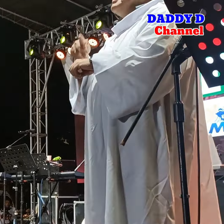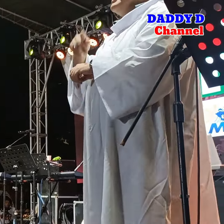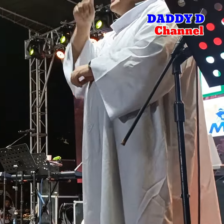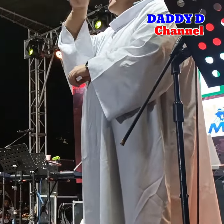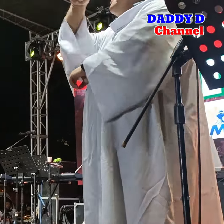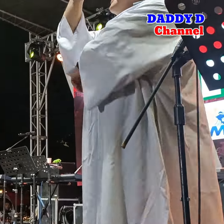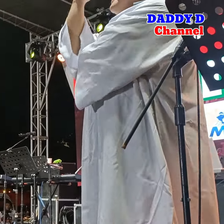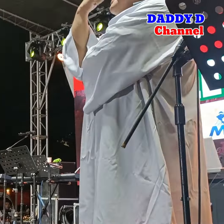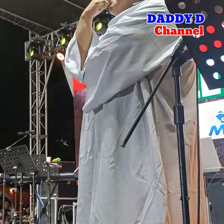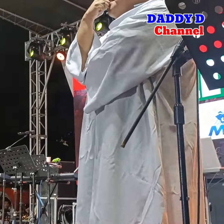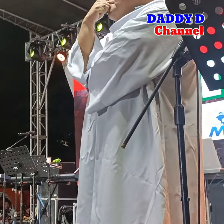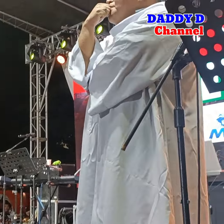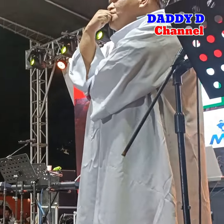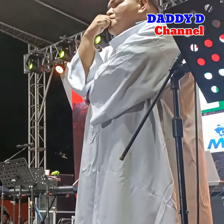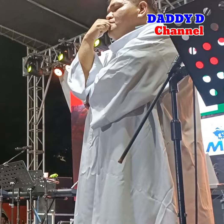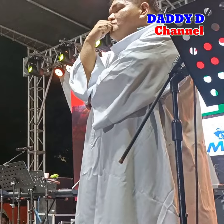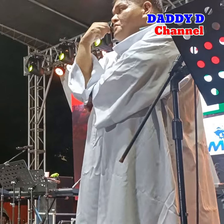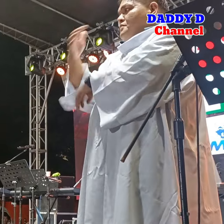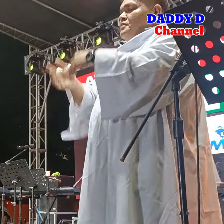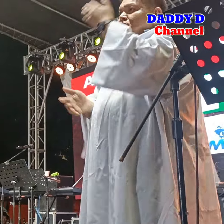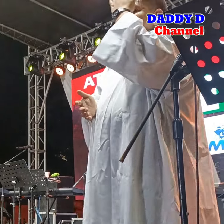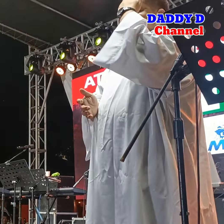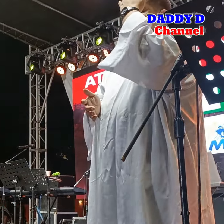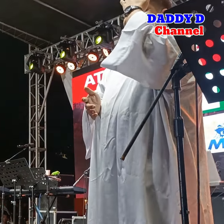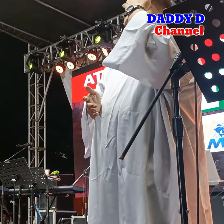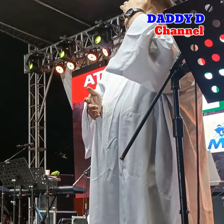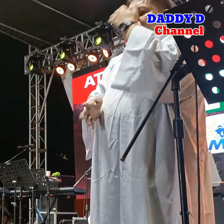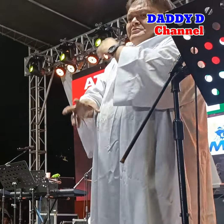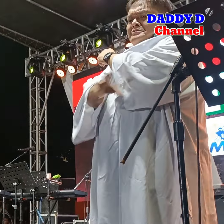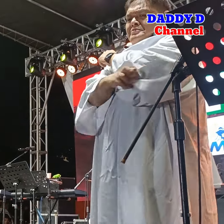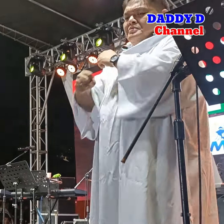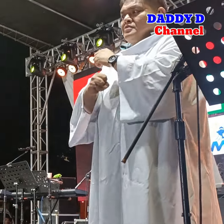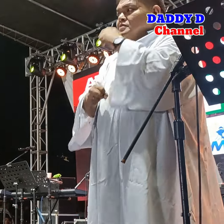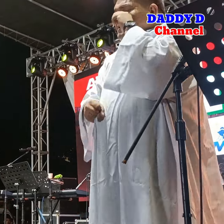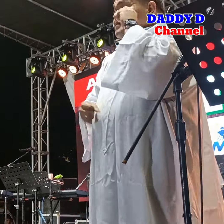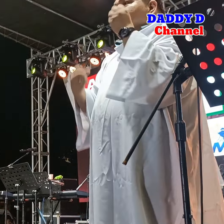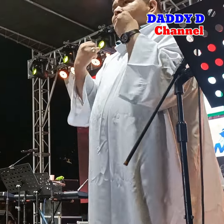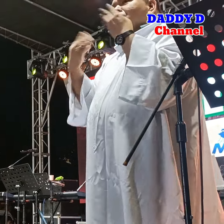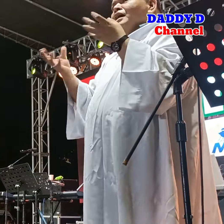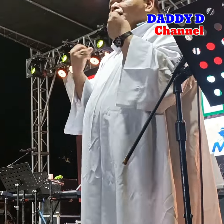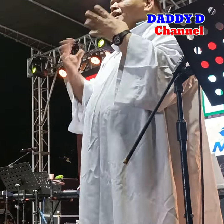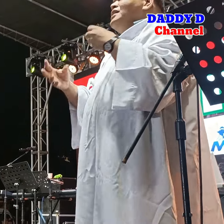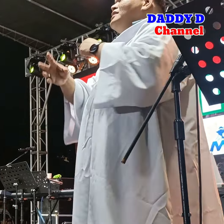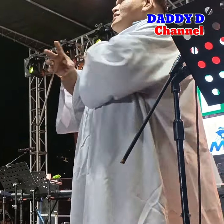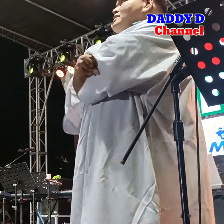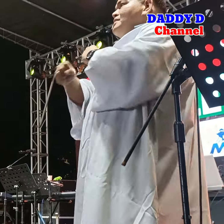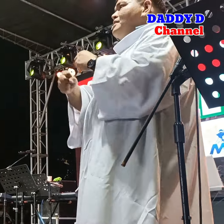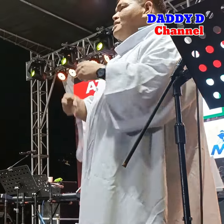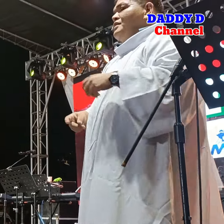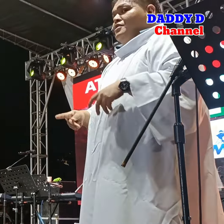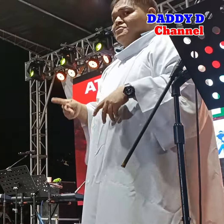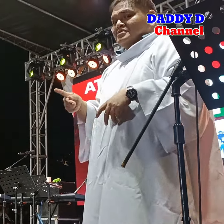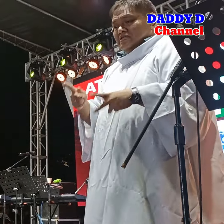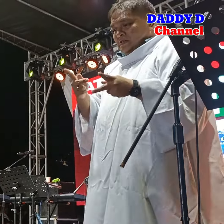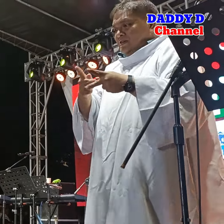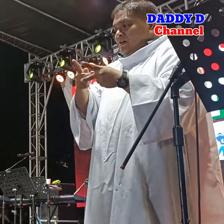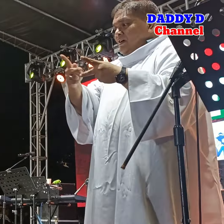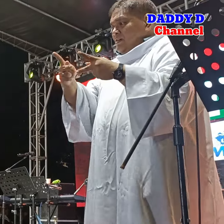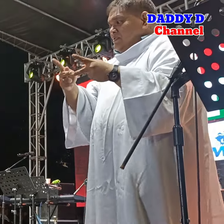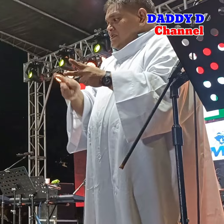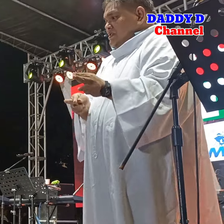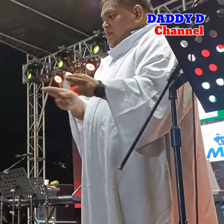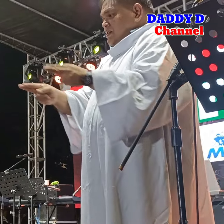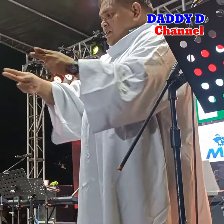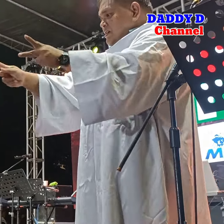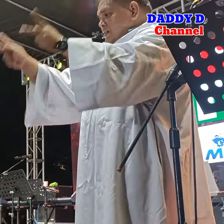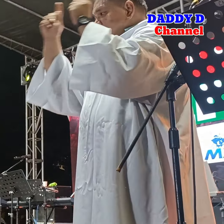Pilipinas. Alam namin may nagnanakaw sa gobyerno, pero marami rin magnanakaw sa kalye.